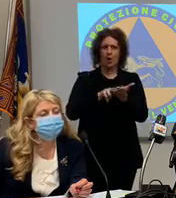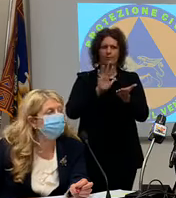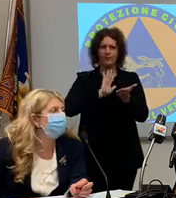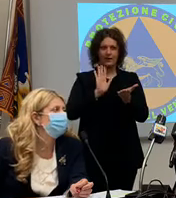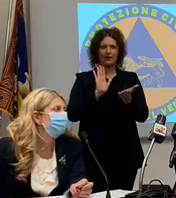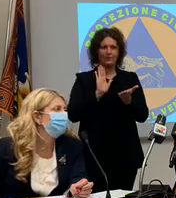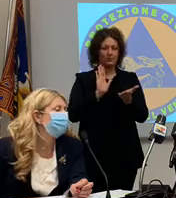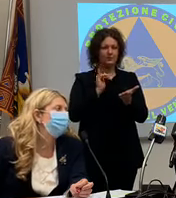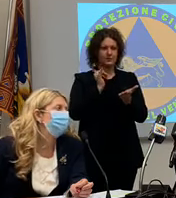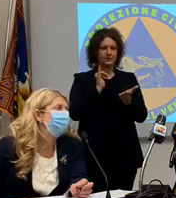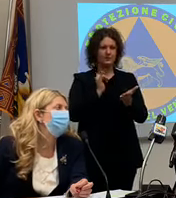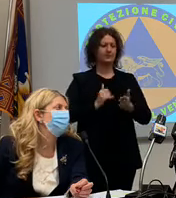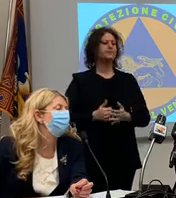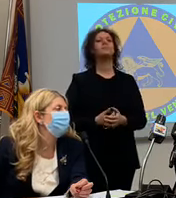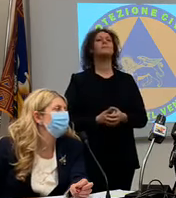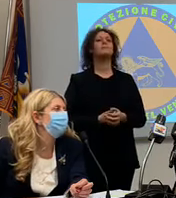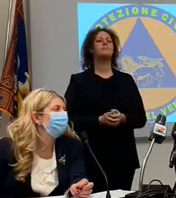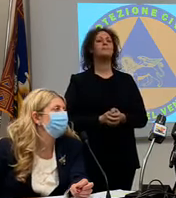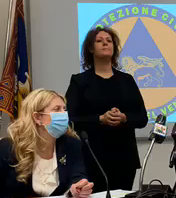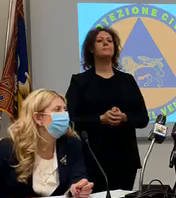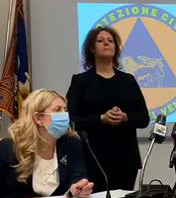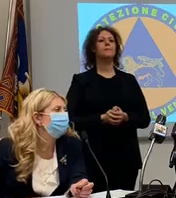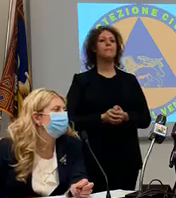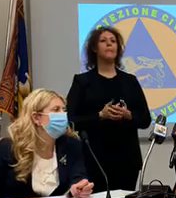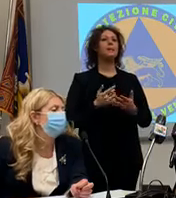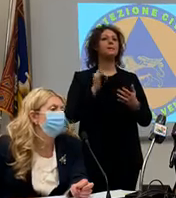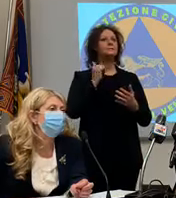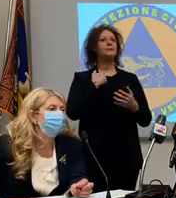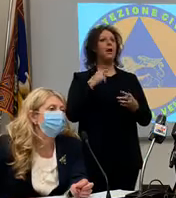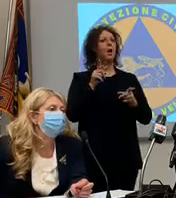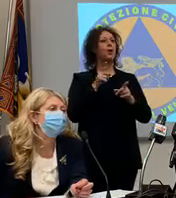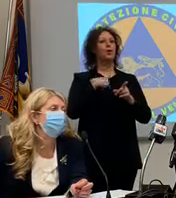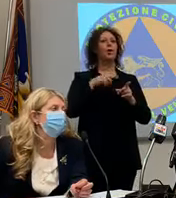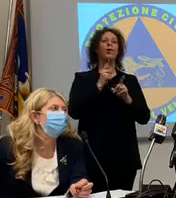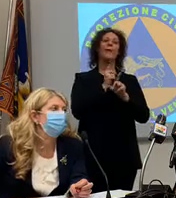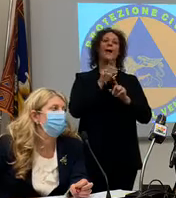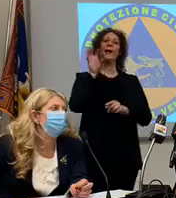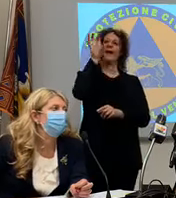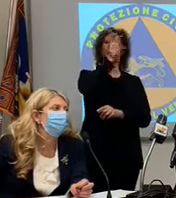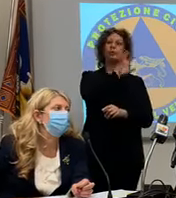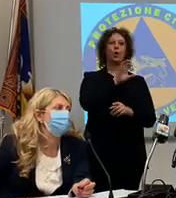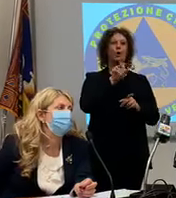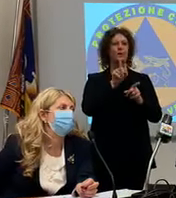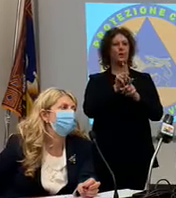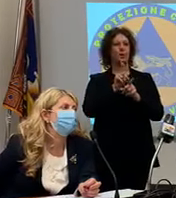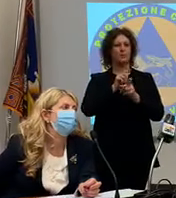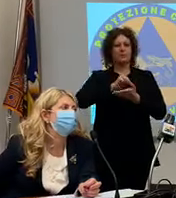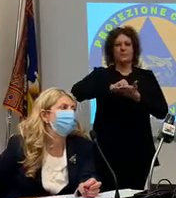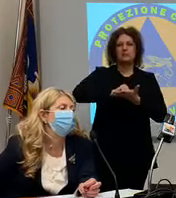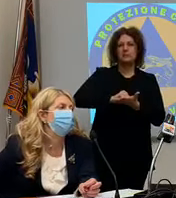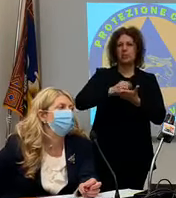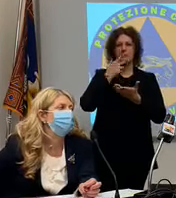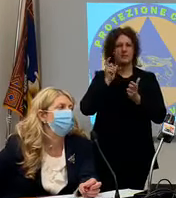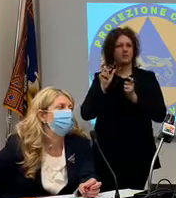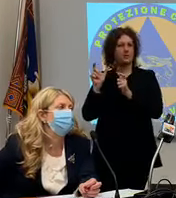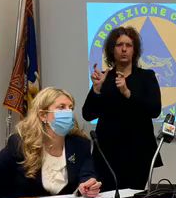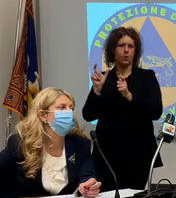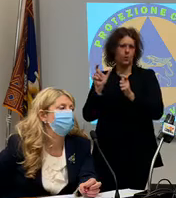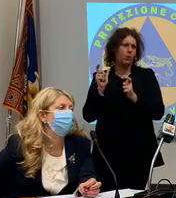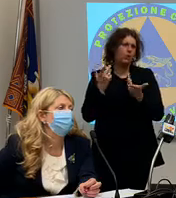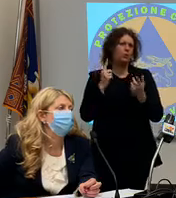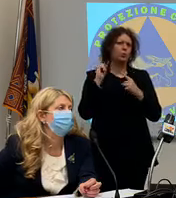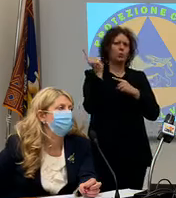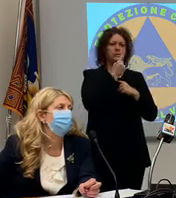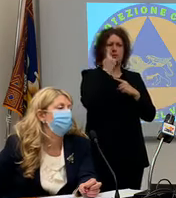non è una Come si può dire una condizio delle regioni è una considerazione che fanno un po' tutti eh debbo dire che anche